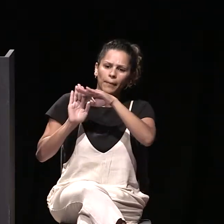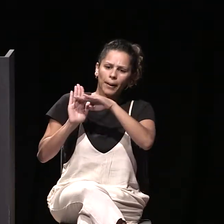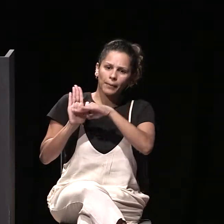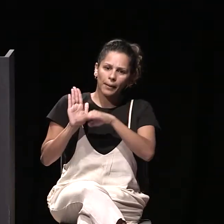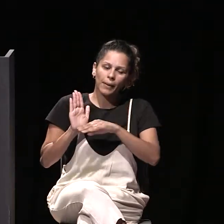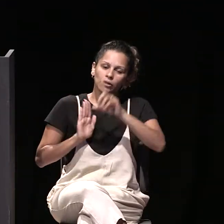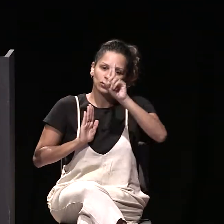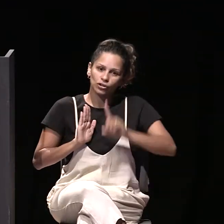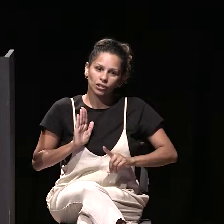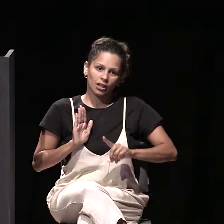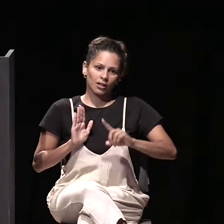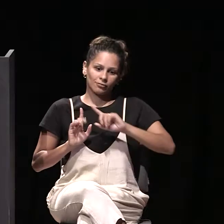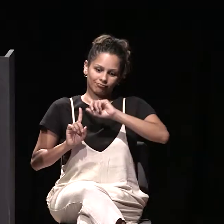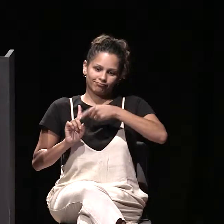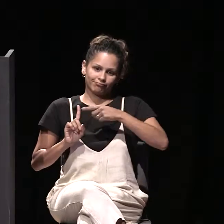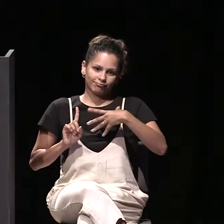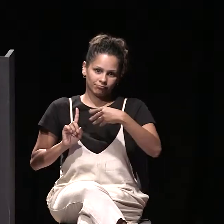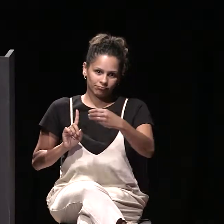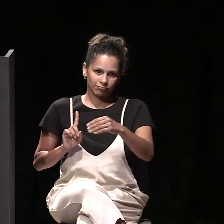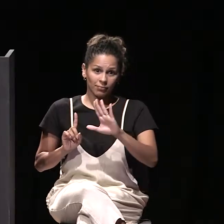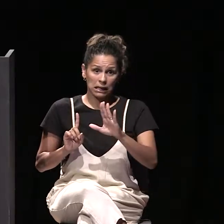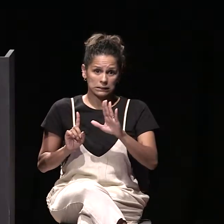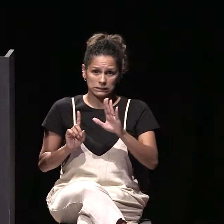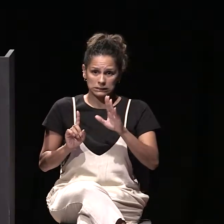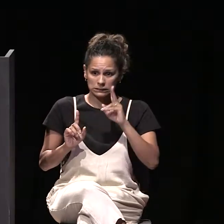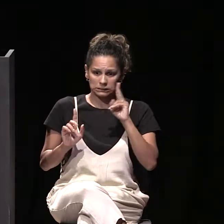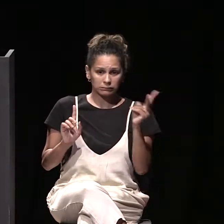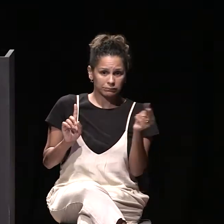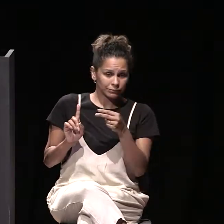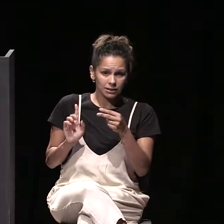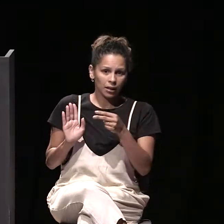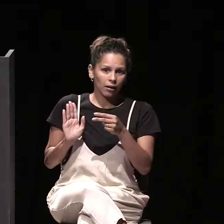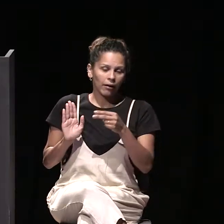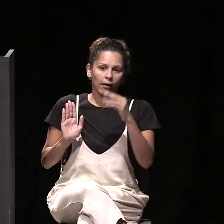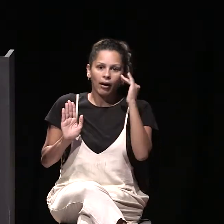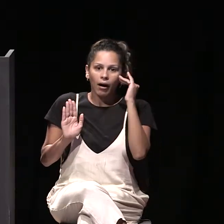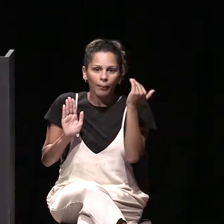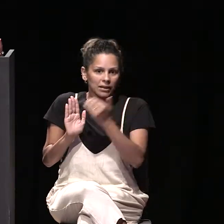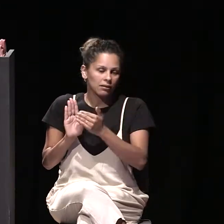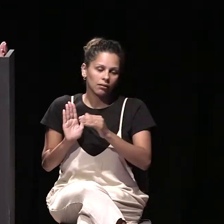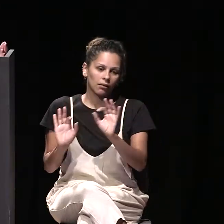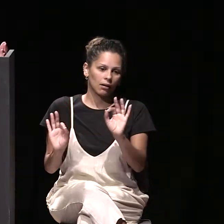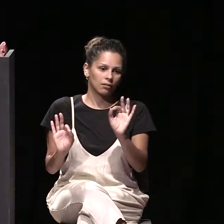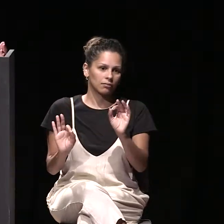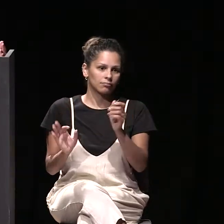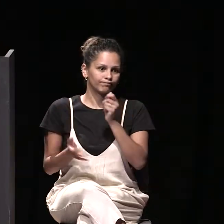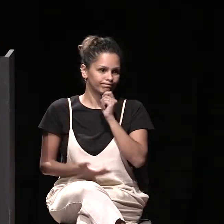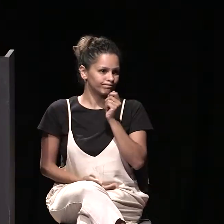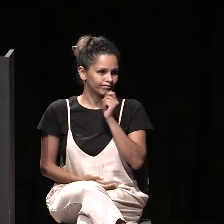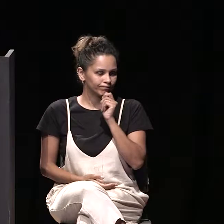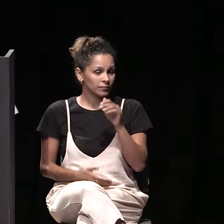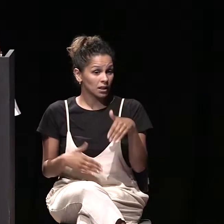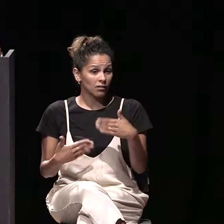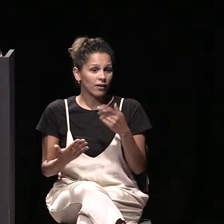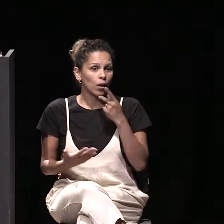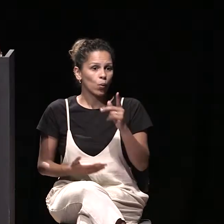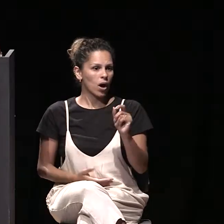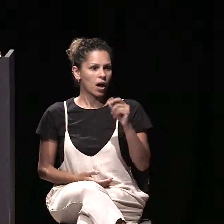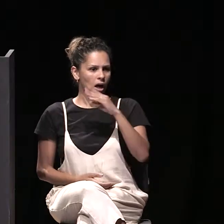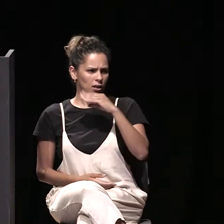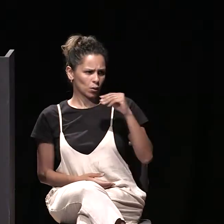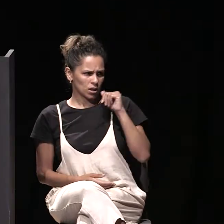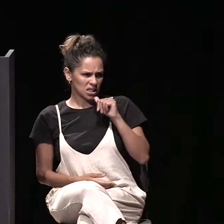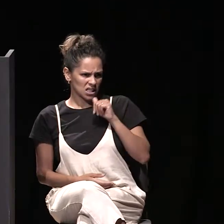não são reconhecidos. Então, ainda se fala que adolescente não deveria ter relação sexual, que não deveria usar um